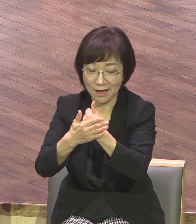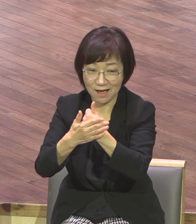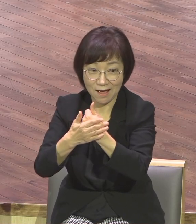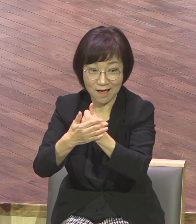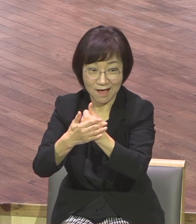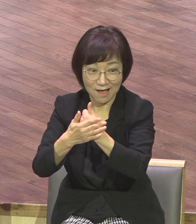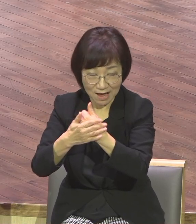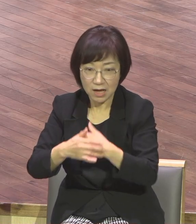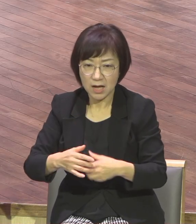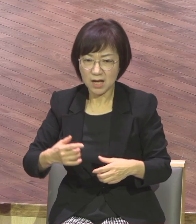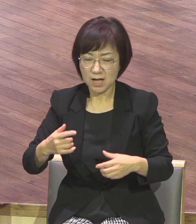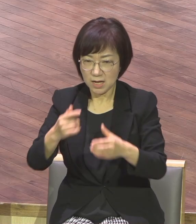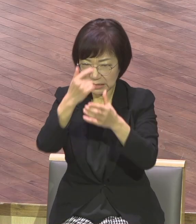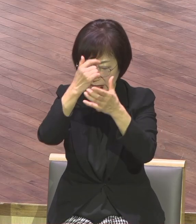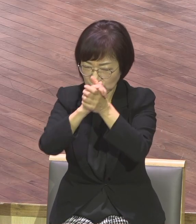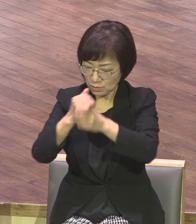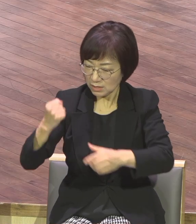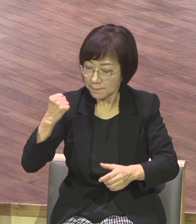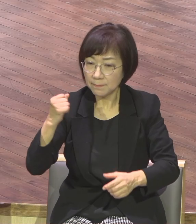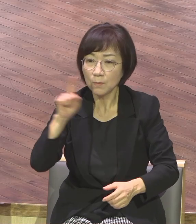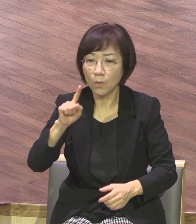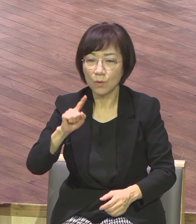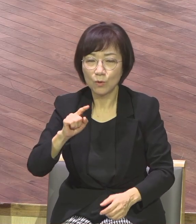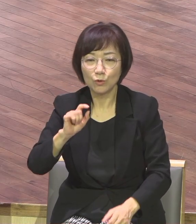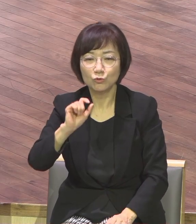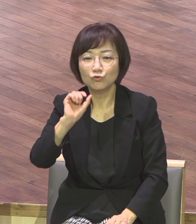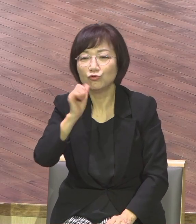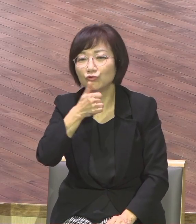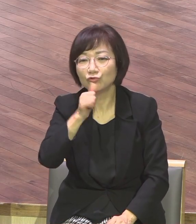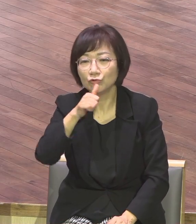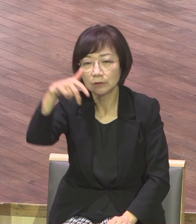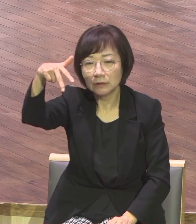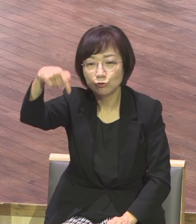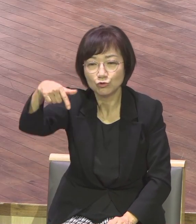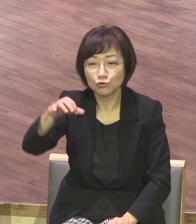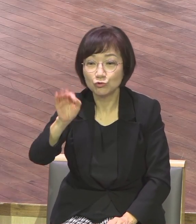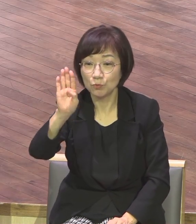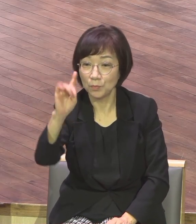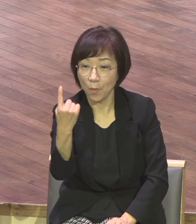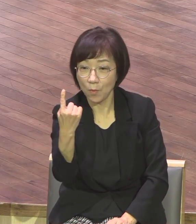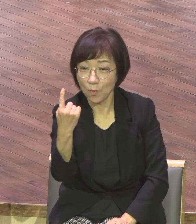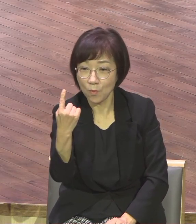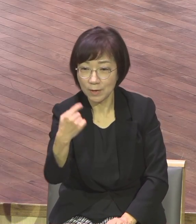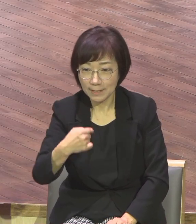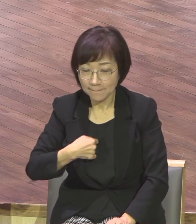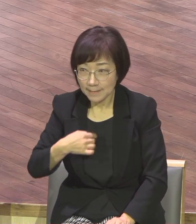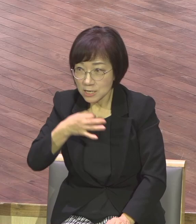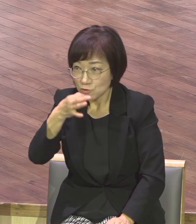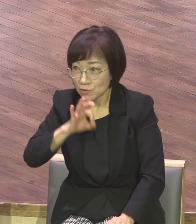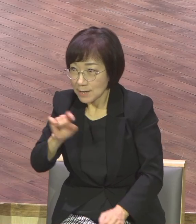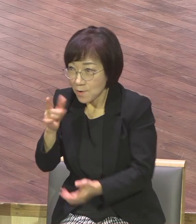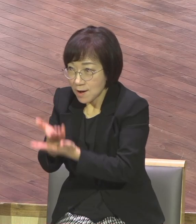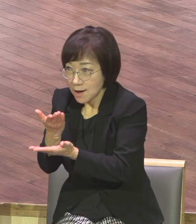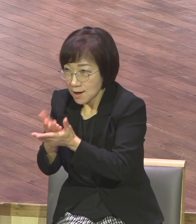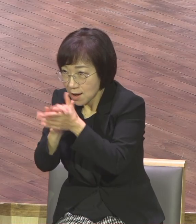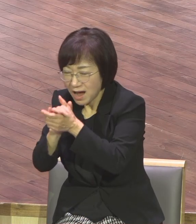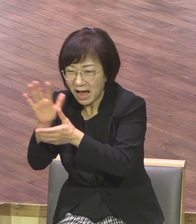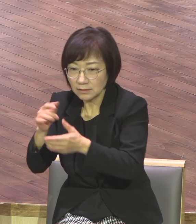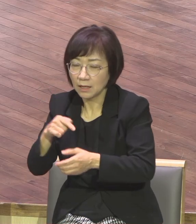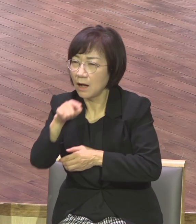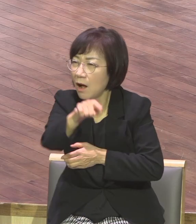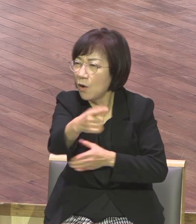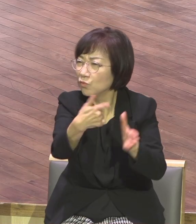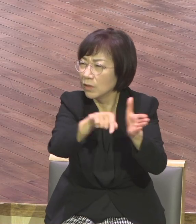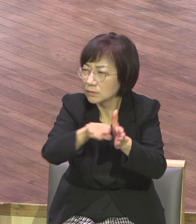기도가 중보기도거든요. 나를 위해 나를 하는 것이 아니라 남을 위해서, 다른 사람을 위해서,